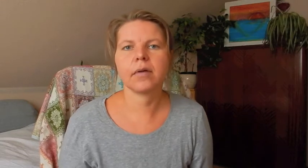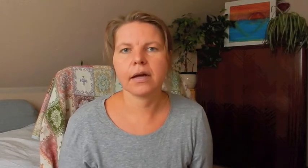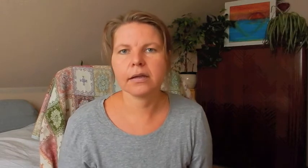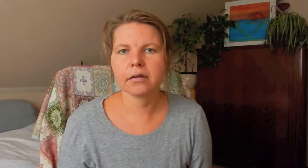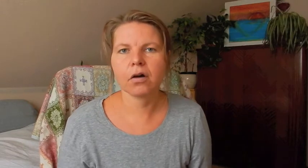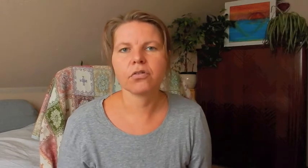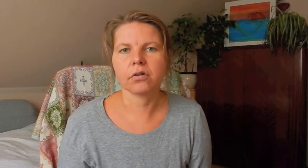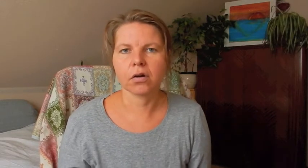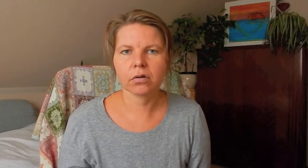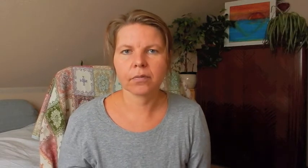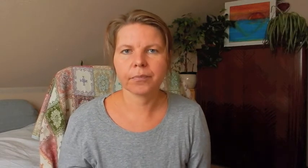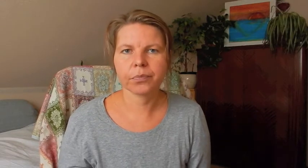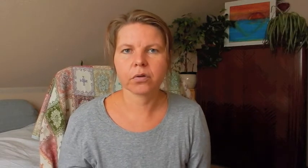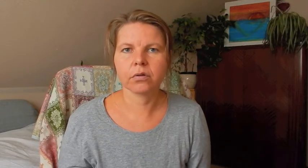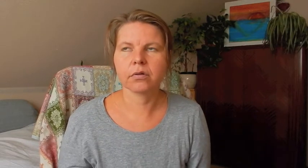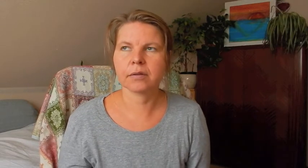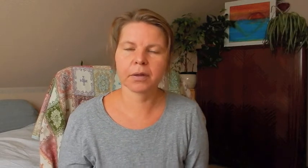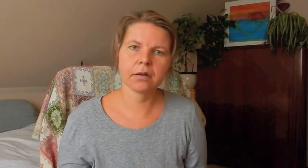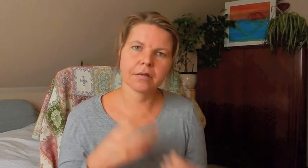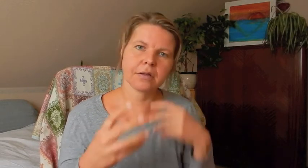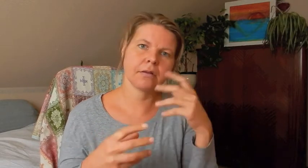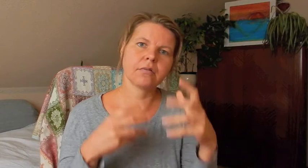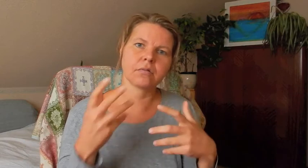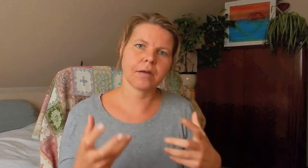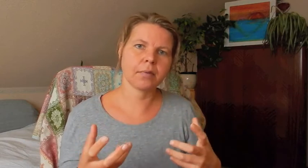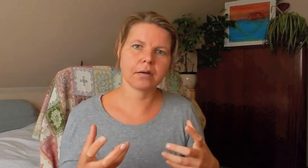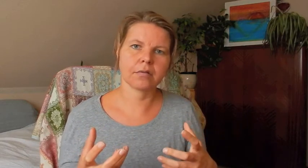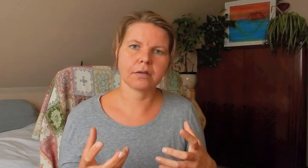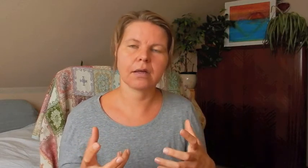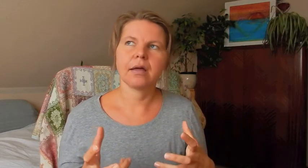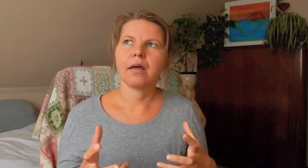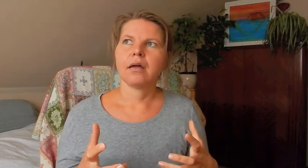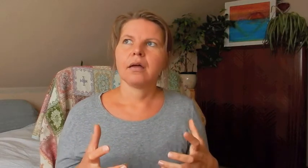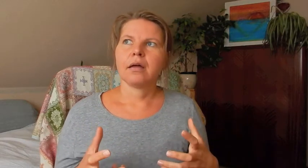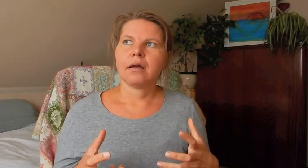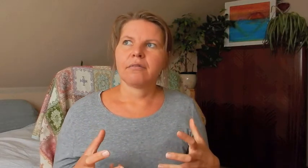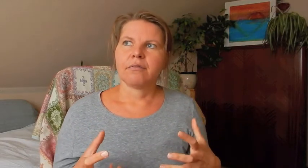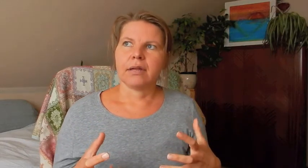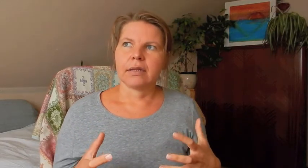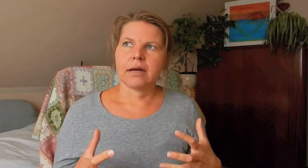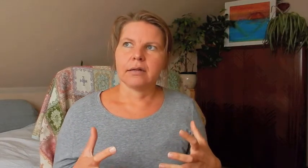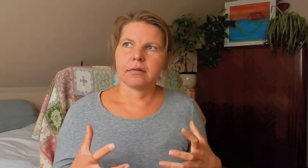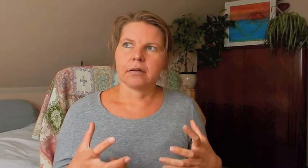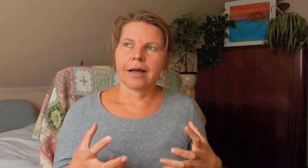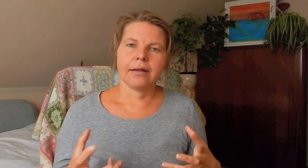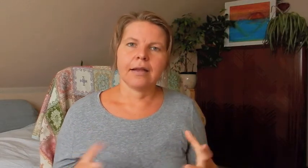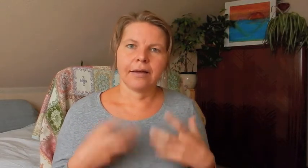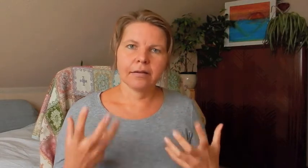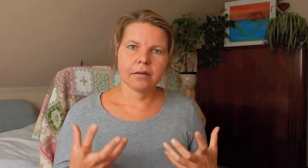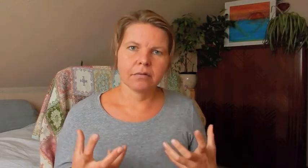2 Jahren nicht aufgetaucht. Und ich bringe das in Zusammenhang, dass ich, wenn ich halt kein Leid, was